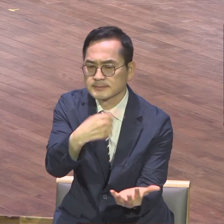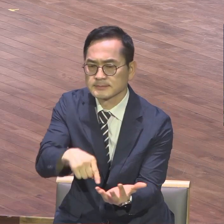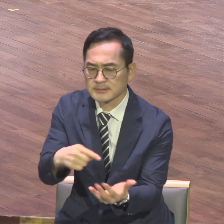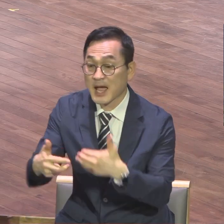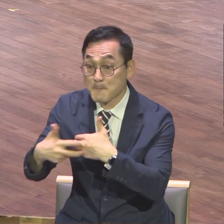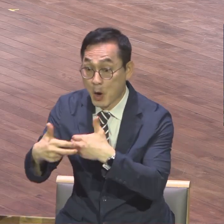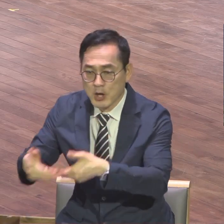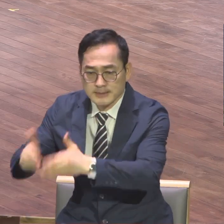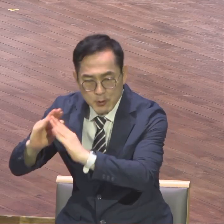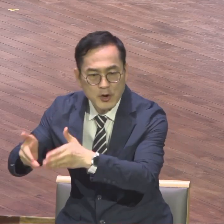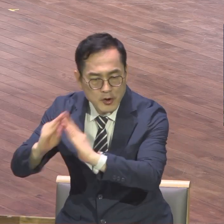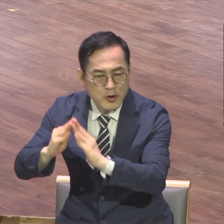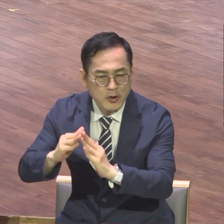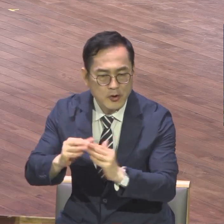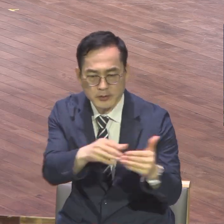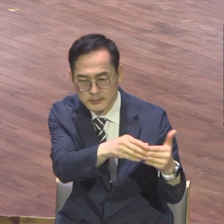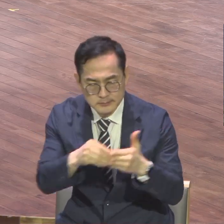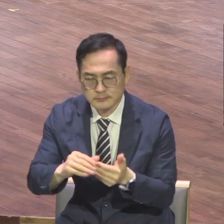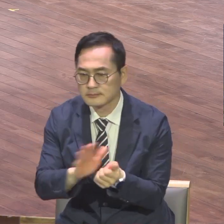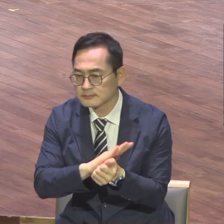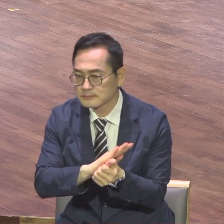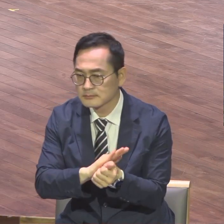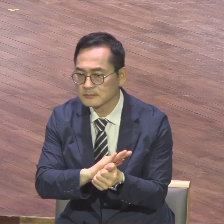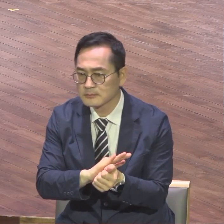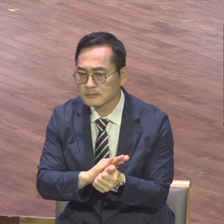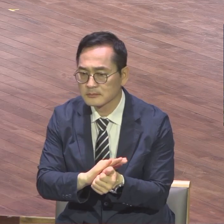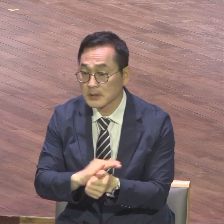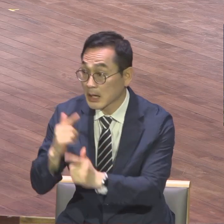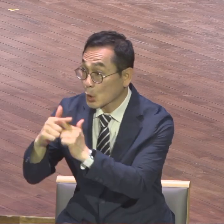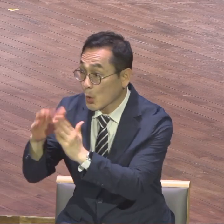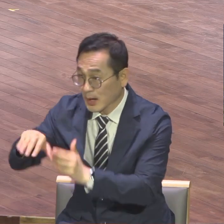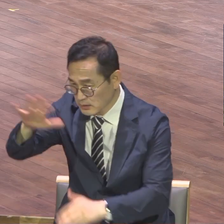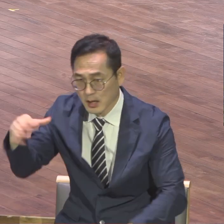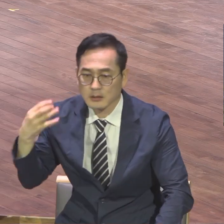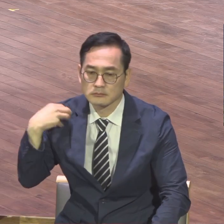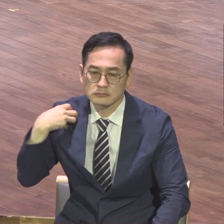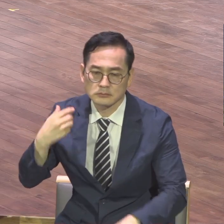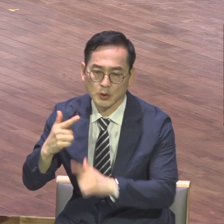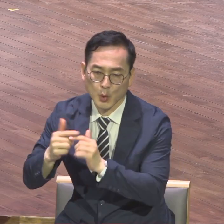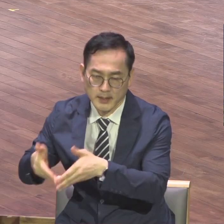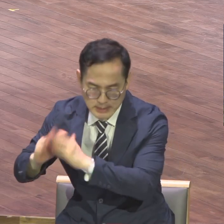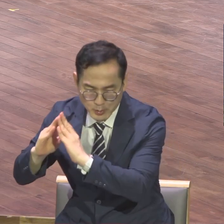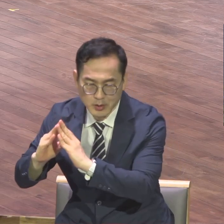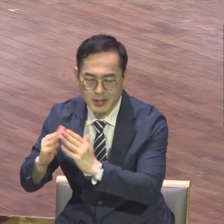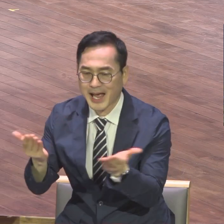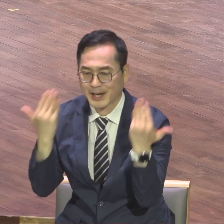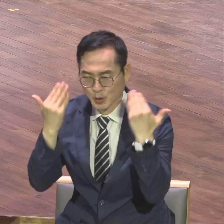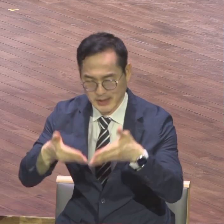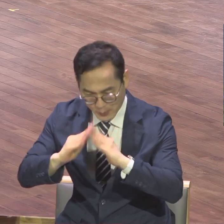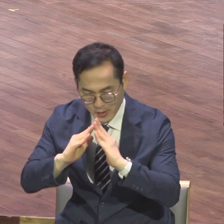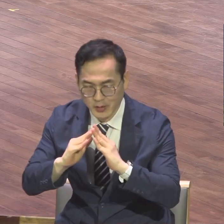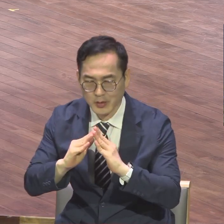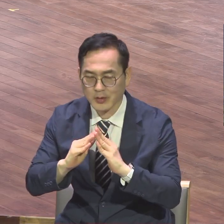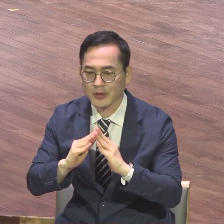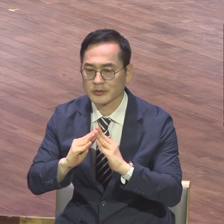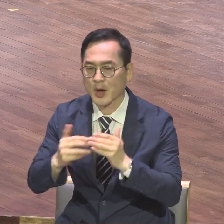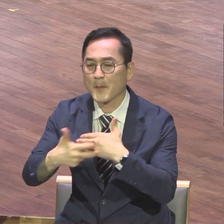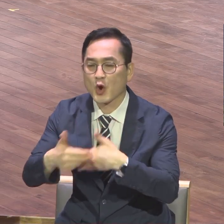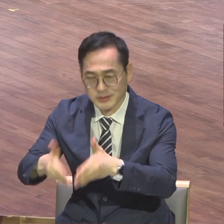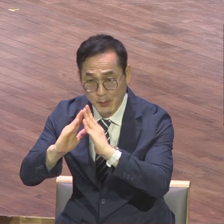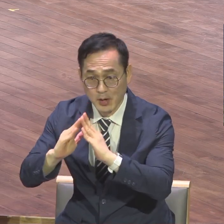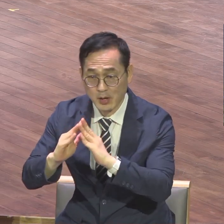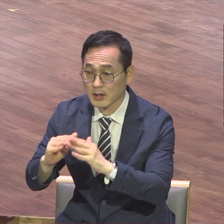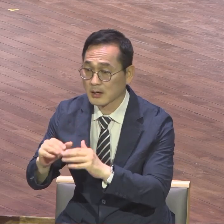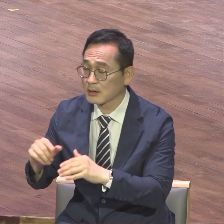병원 세우고 모든 것 다 교회가 세운 거예요. 교회가, 기독교가. 다시 말하면 선교사들이 한국에